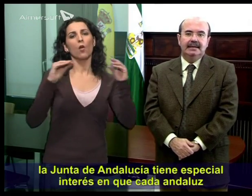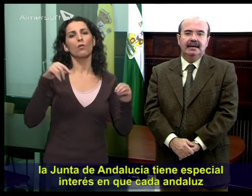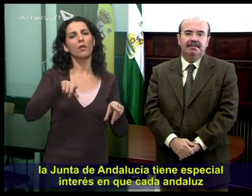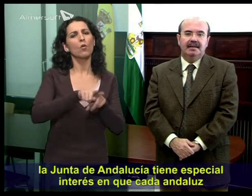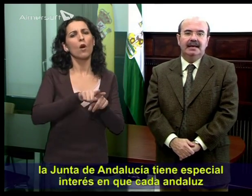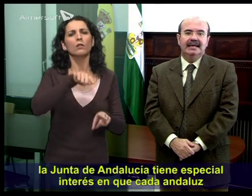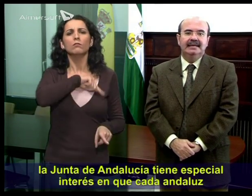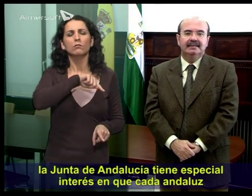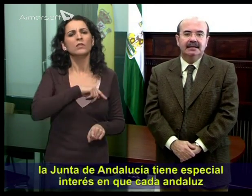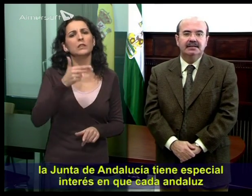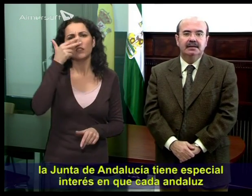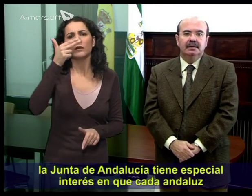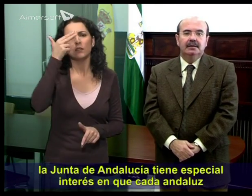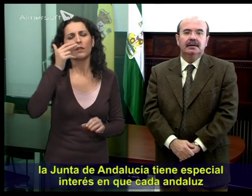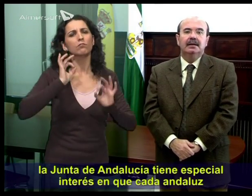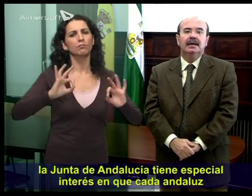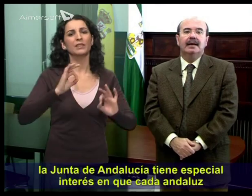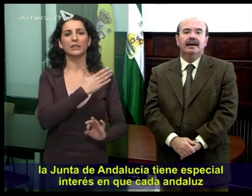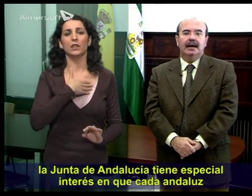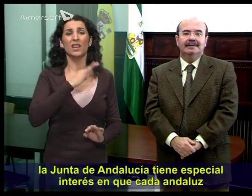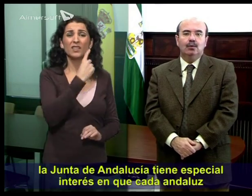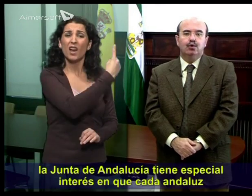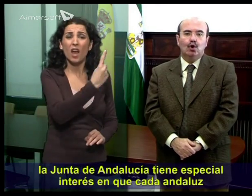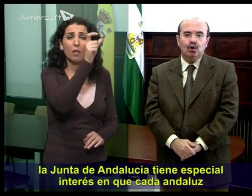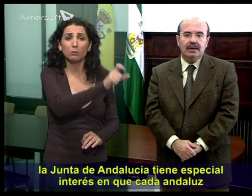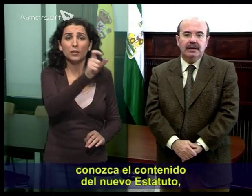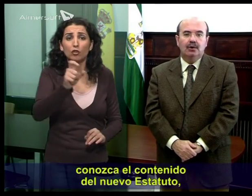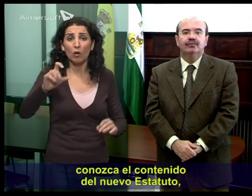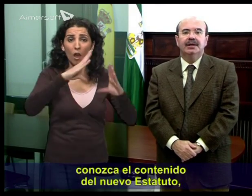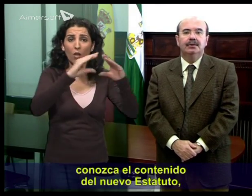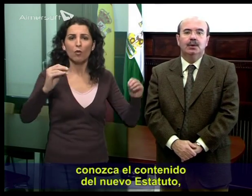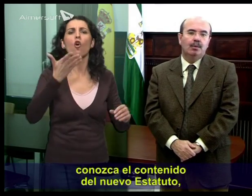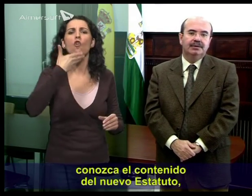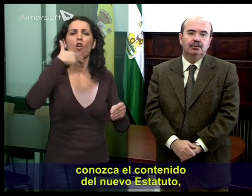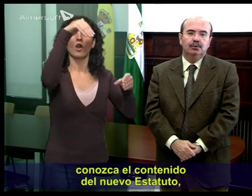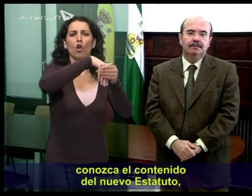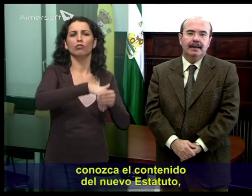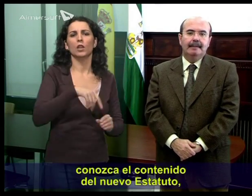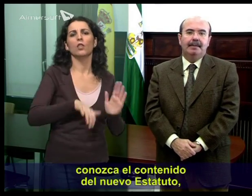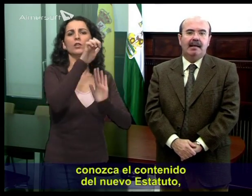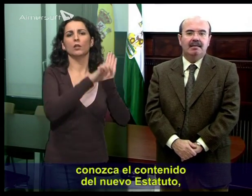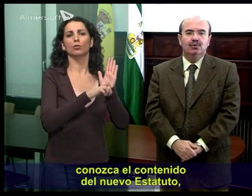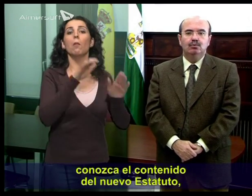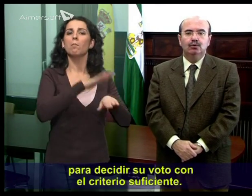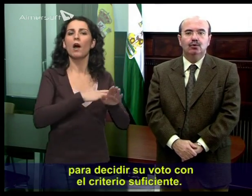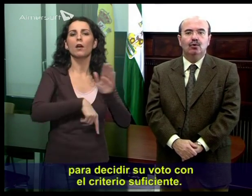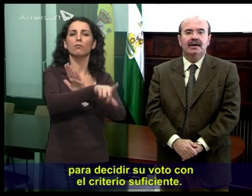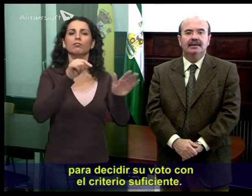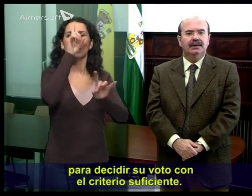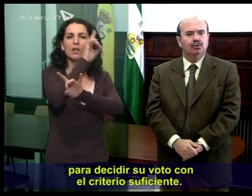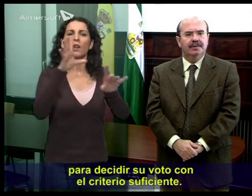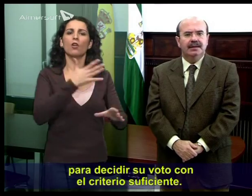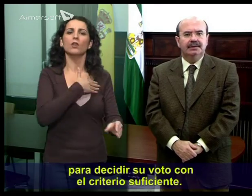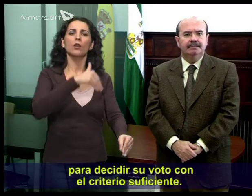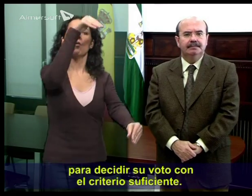Andalucía tiene especial interés en que cada andaluz conozca el contenido del nuevo estatuto, para decidir su voto con